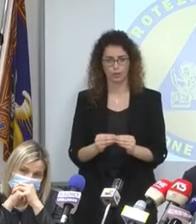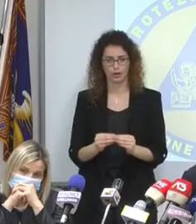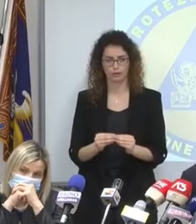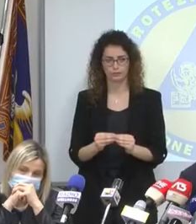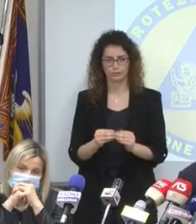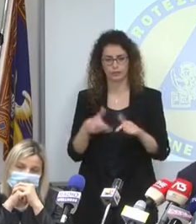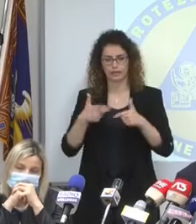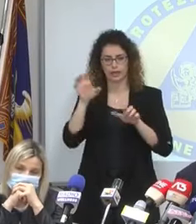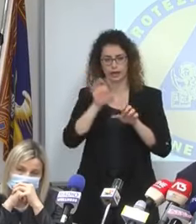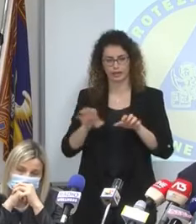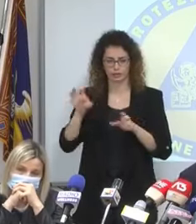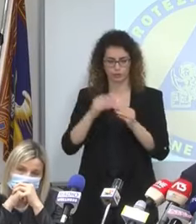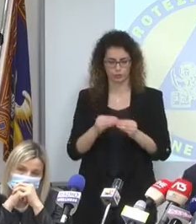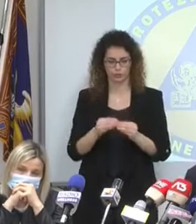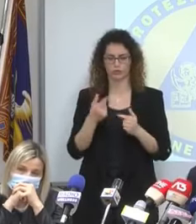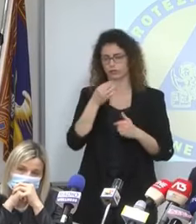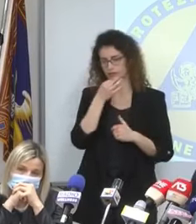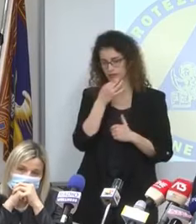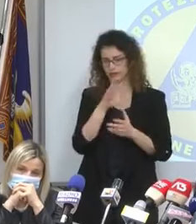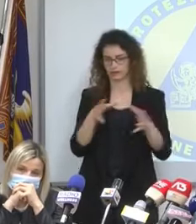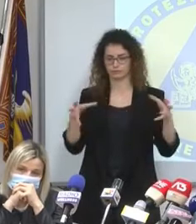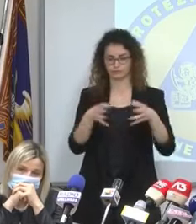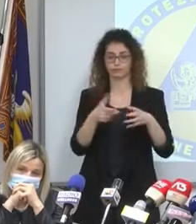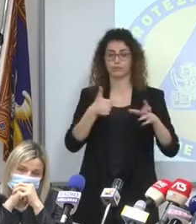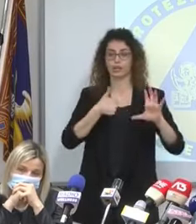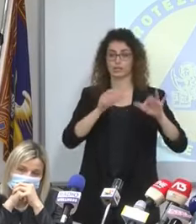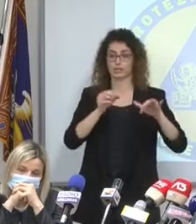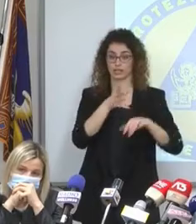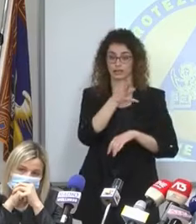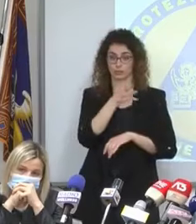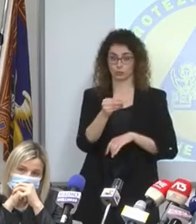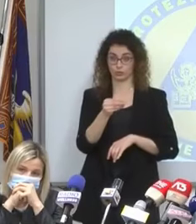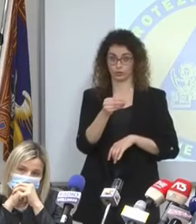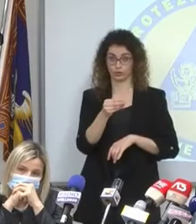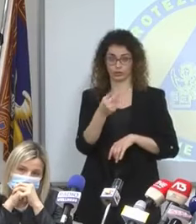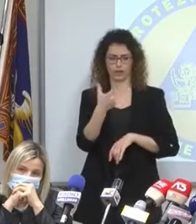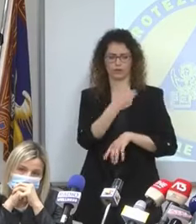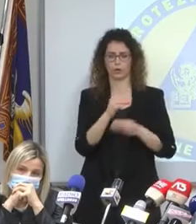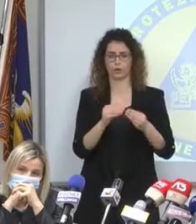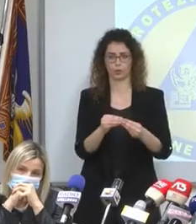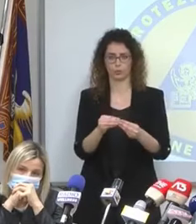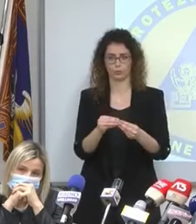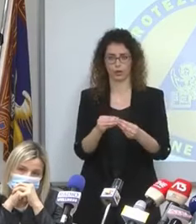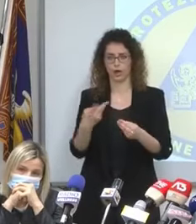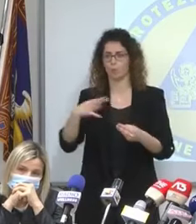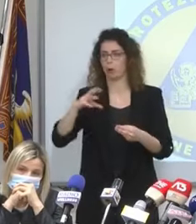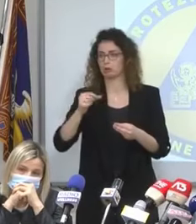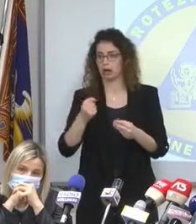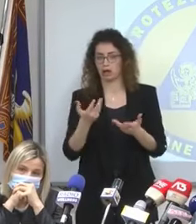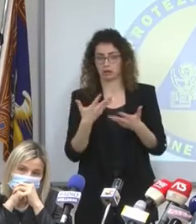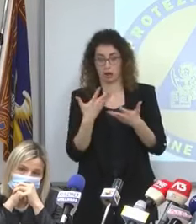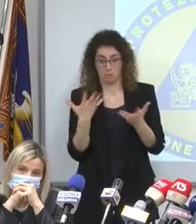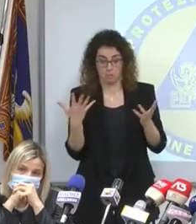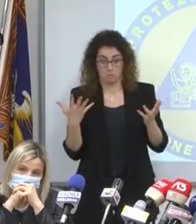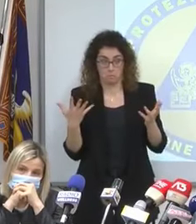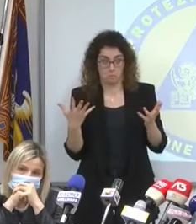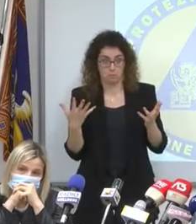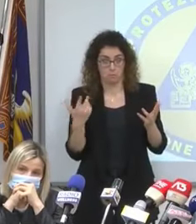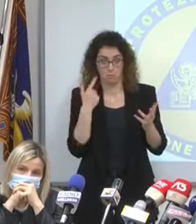che tutti gli over 60 adesso come vengono vaccinati? Perché Moderna non sappiamo più che fine abbia